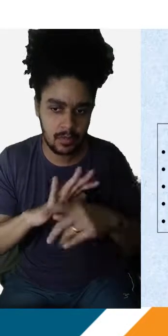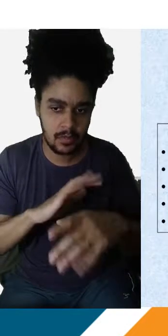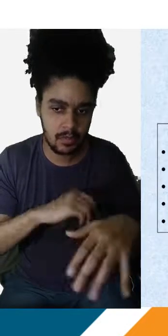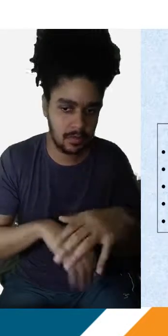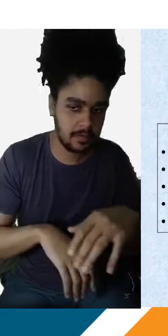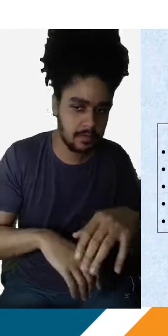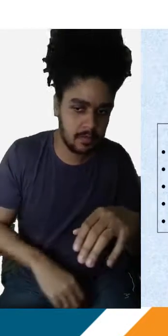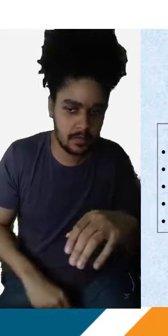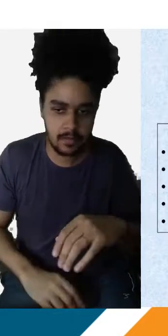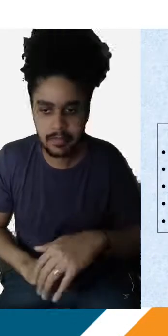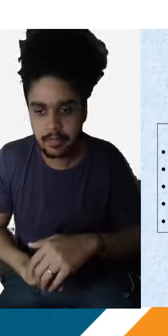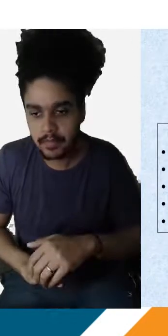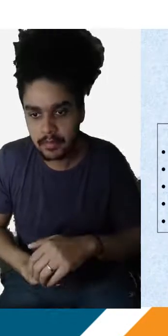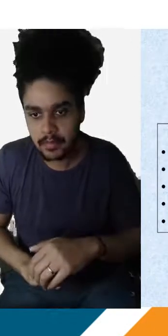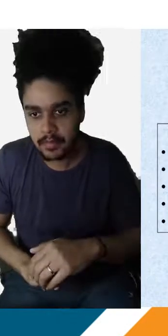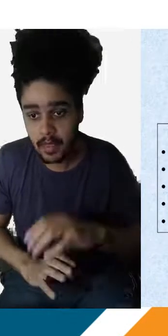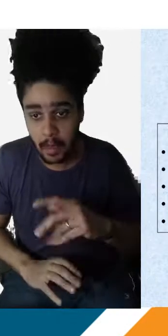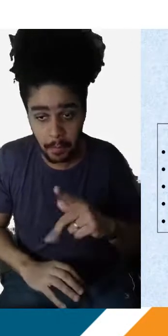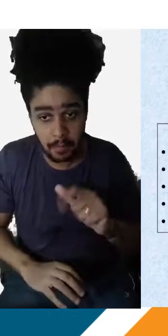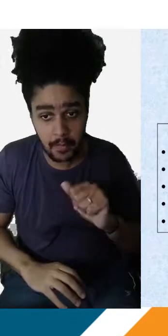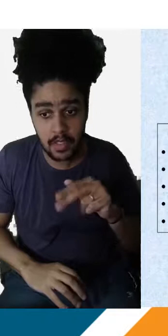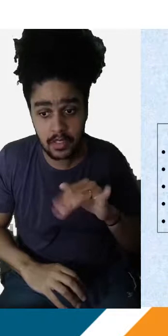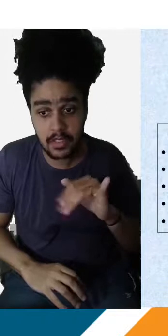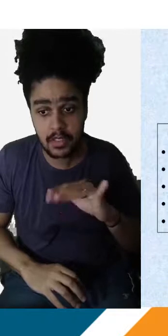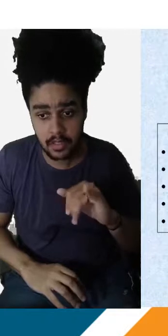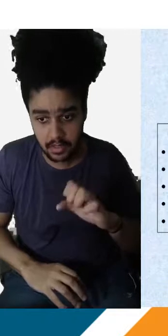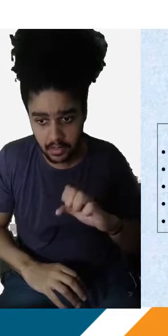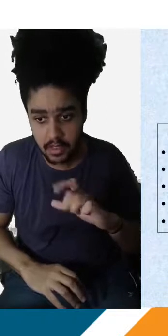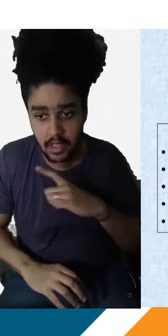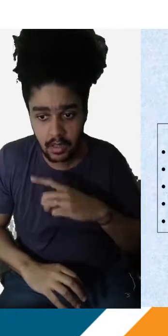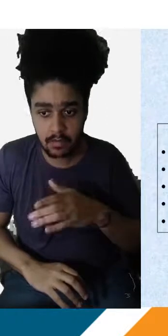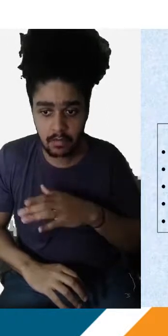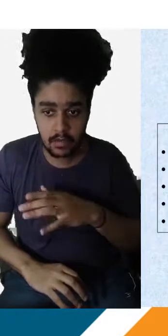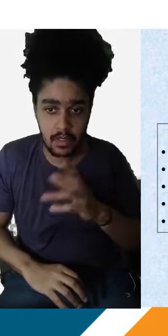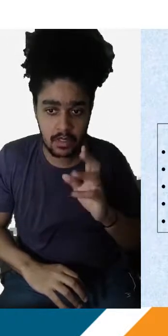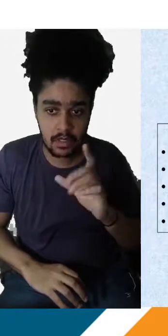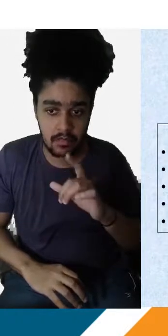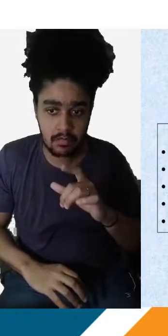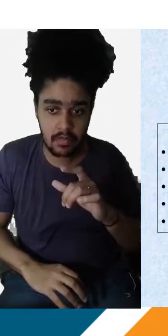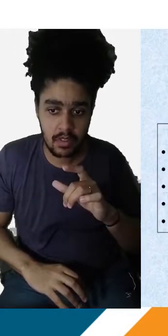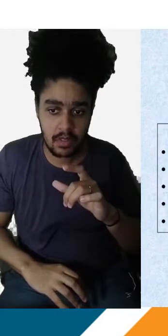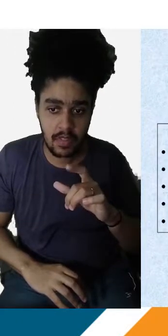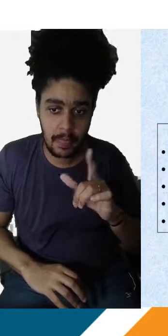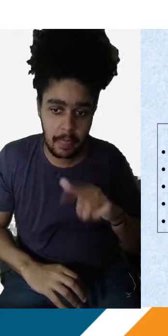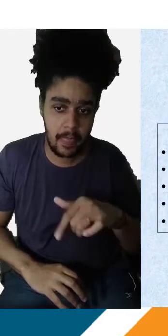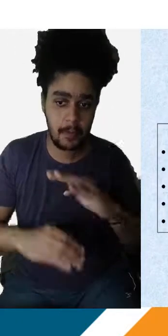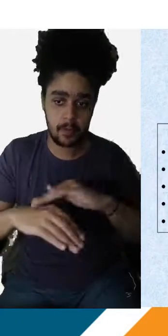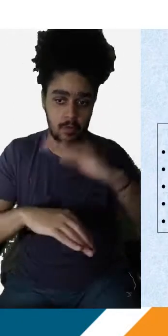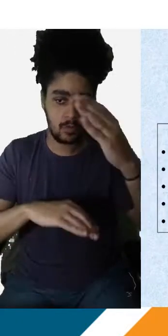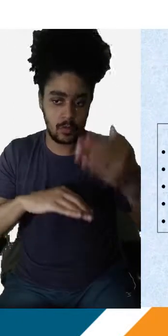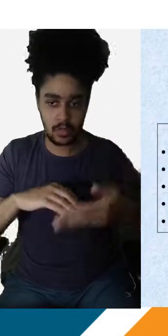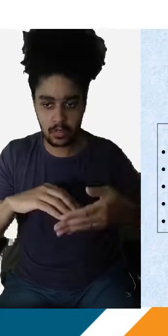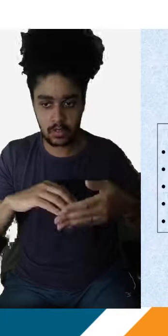no início. Já os rios de planície são corpos d'água que percorrem as planícies, que são, lembrando novamente,